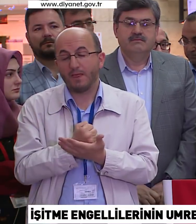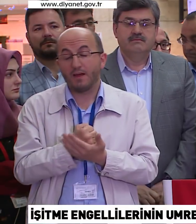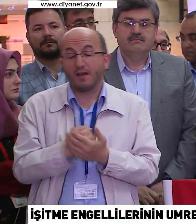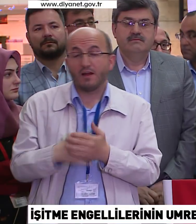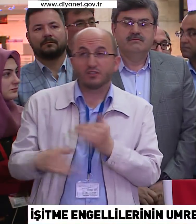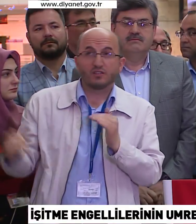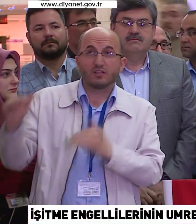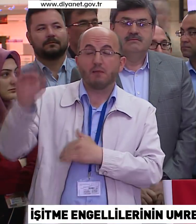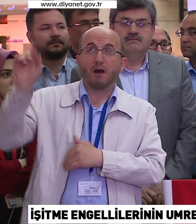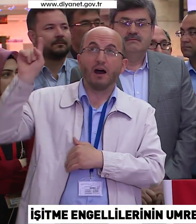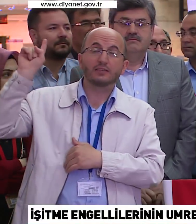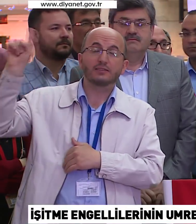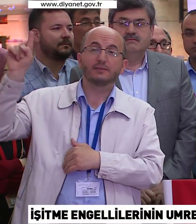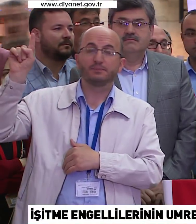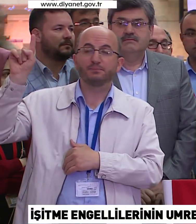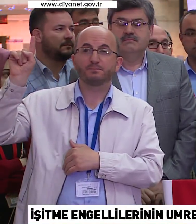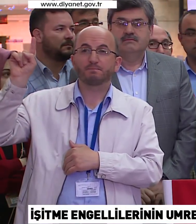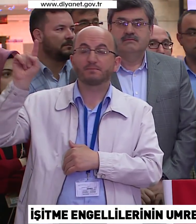Cenab-ı Hak